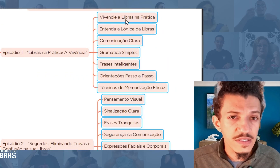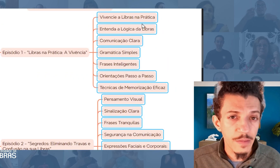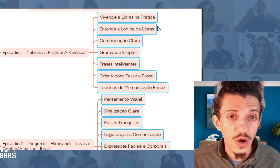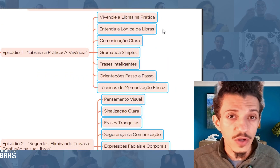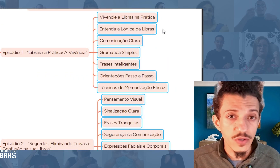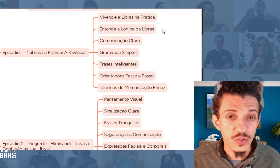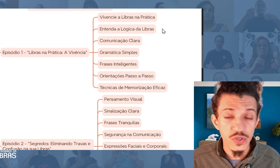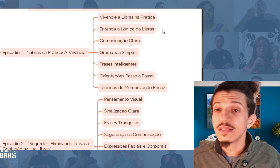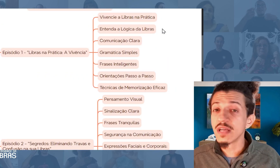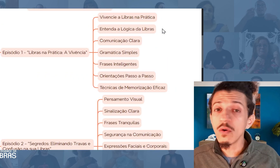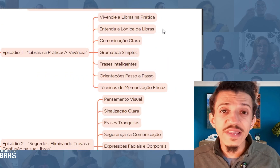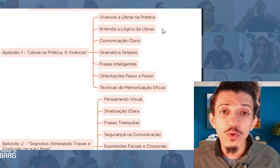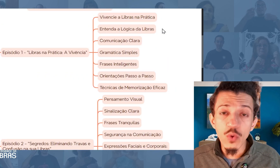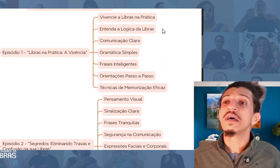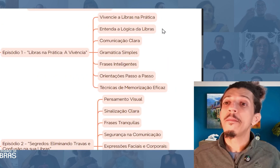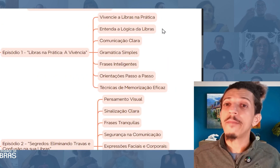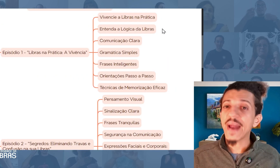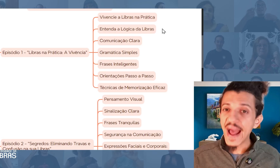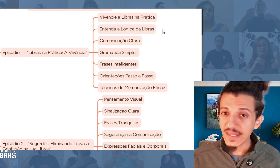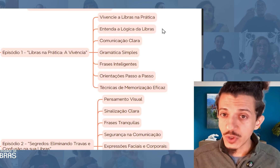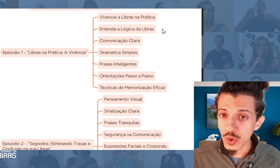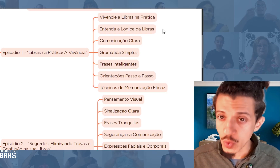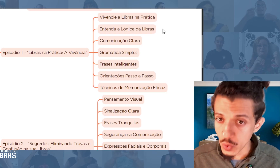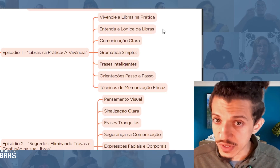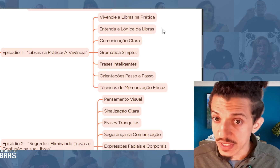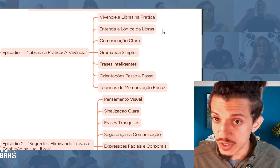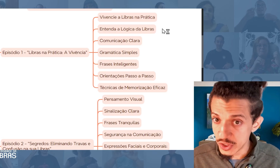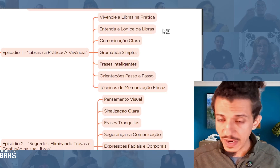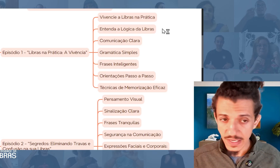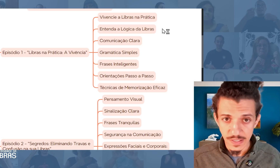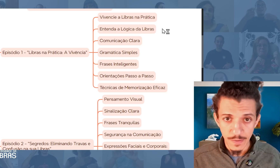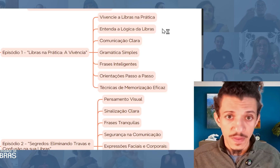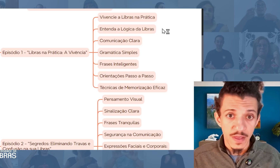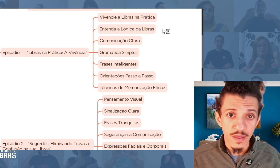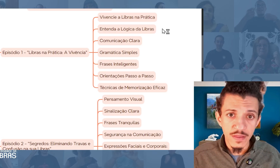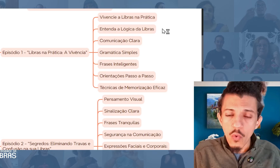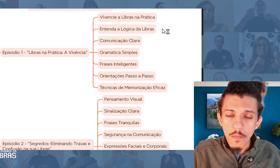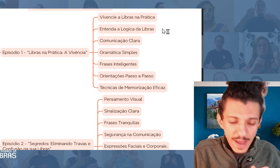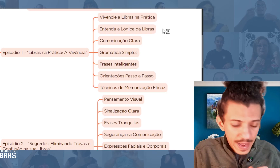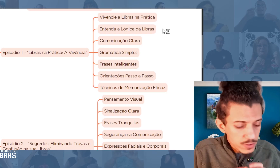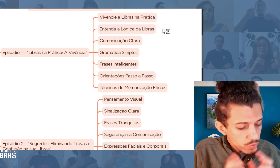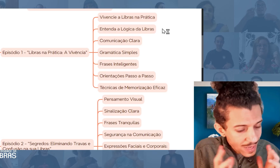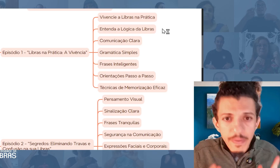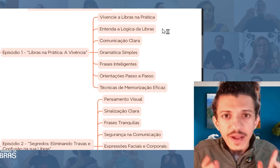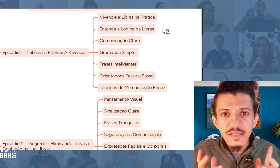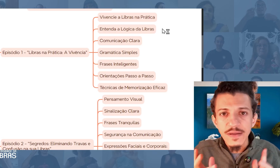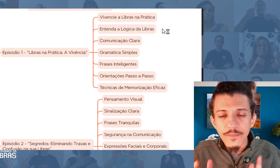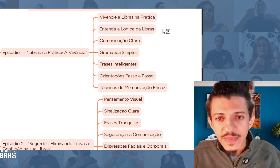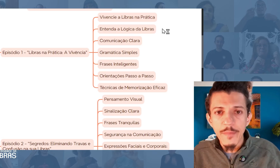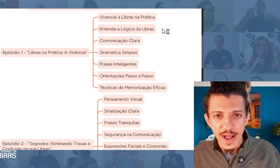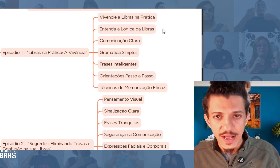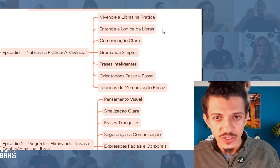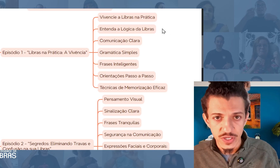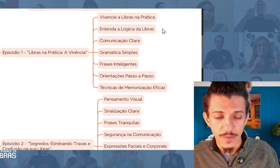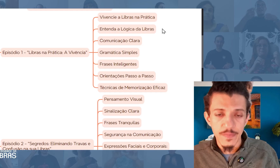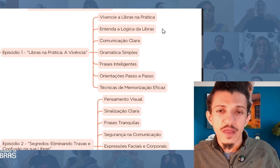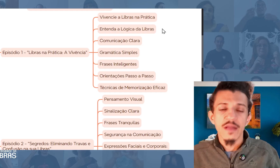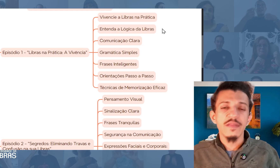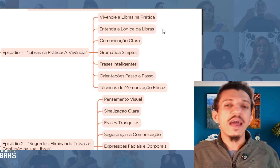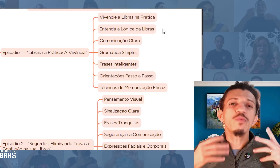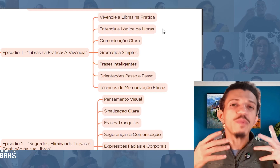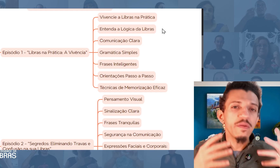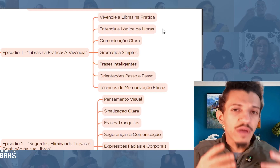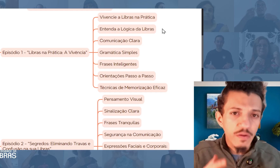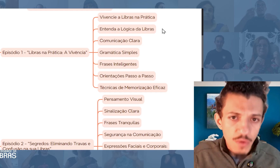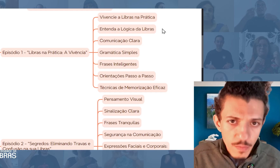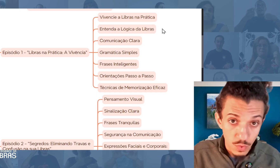episódios são conteúdos práticos de Libras. Então, o método é Libras na prática. Desde o